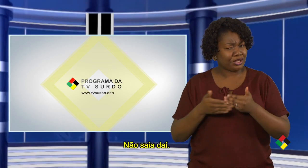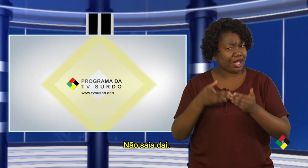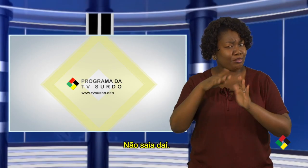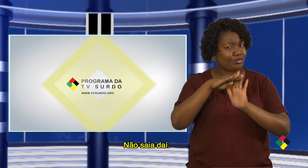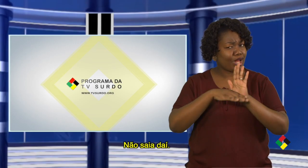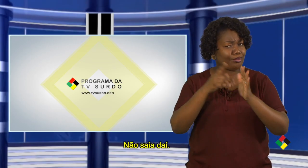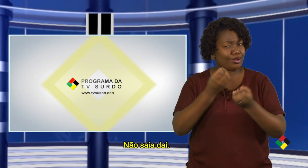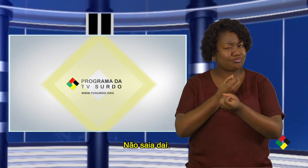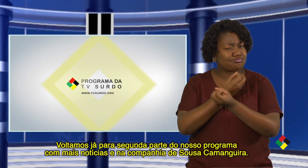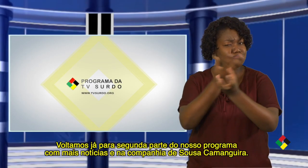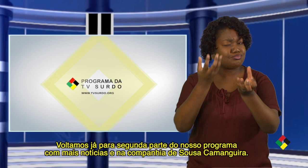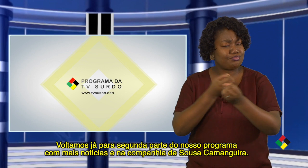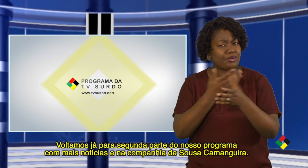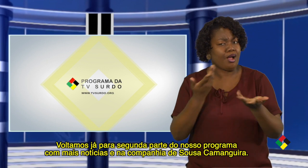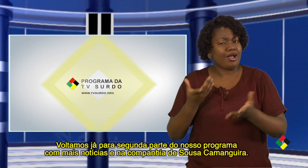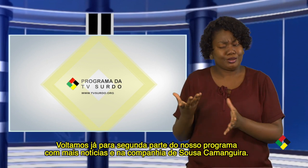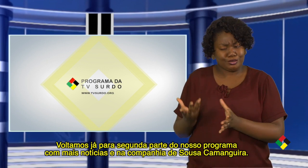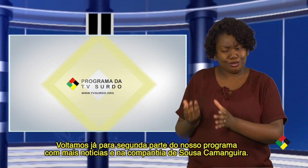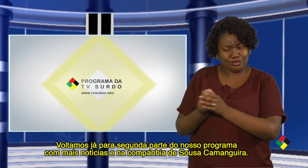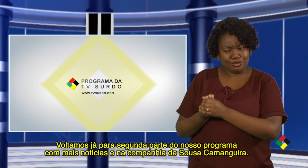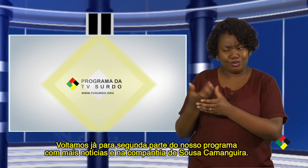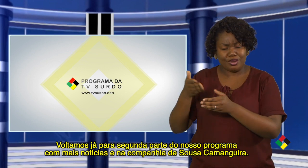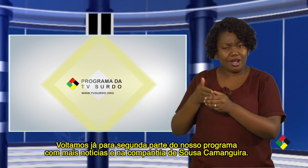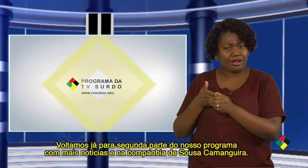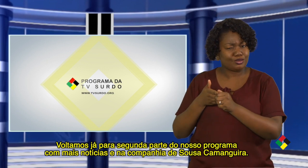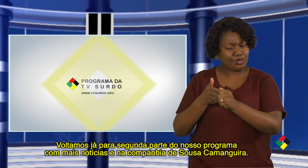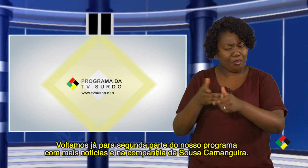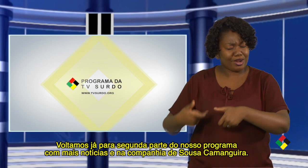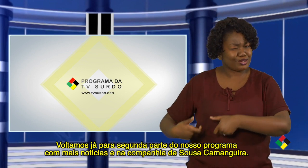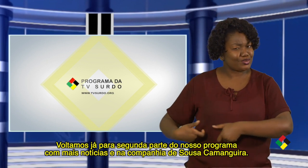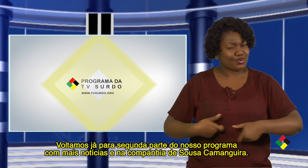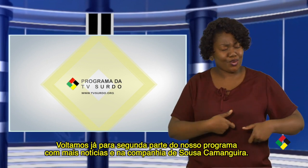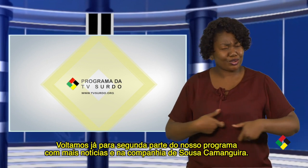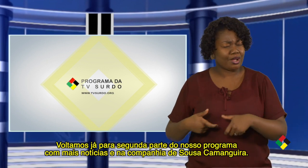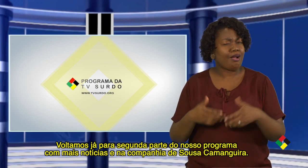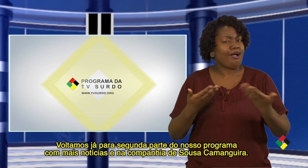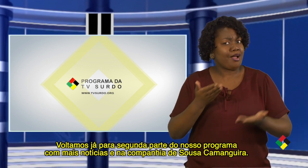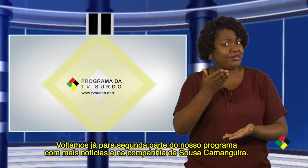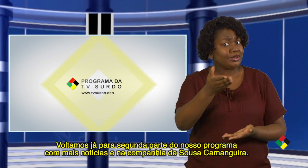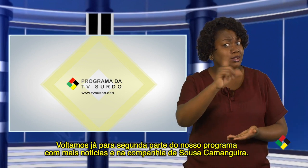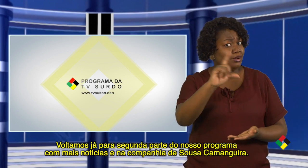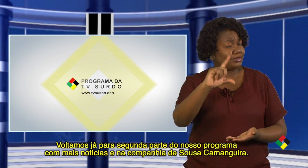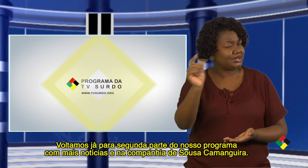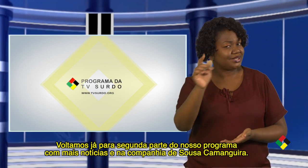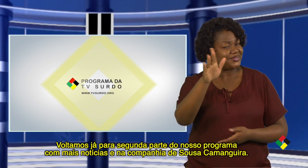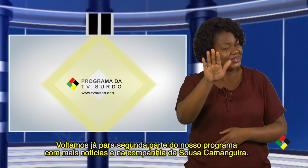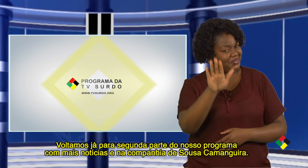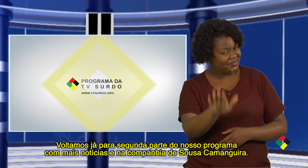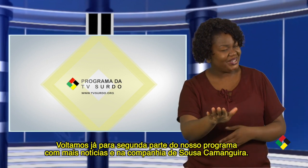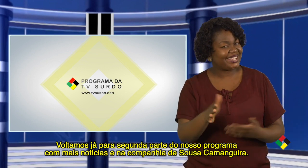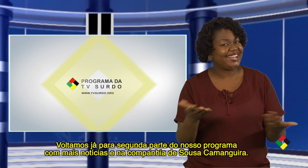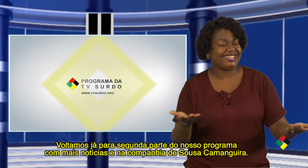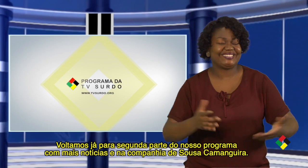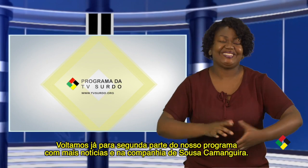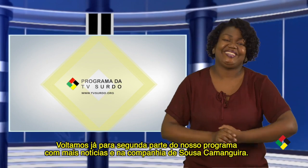Não saia daí, voltamos já para a segunda parte do nosso programa com mais notícias e na companhia de Souza